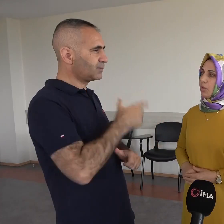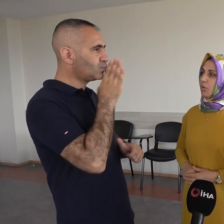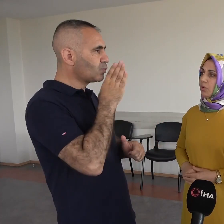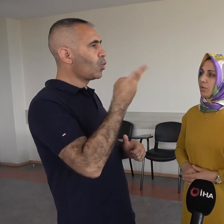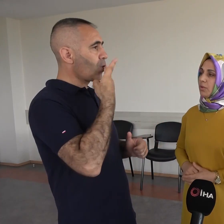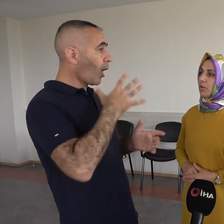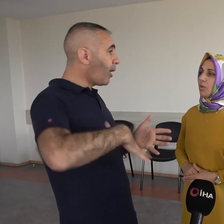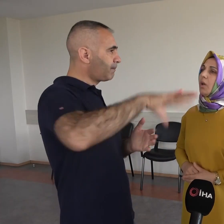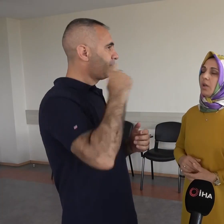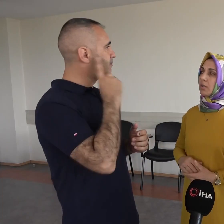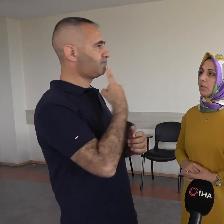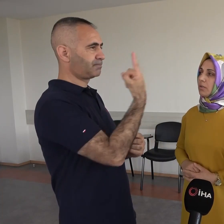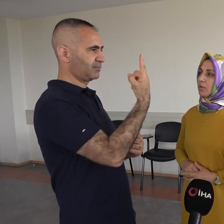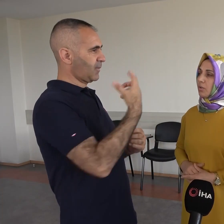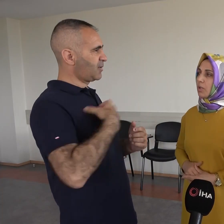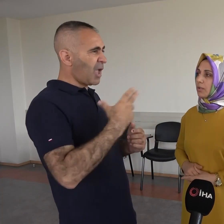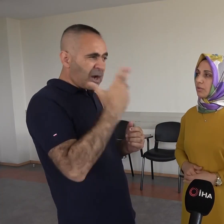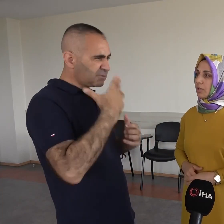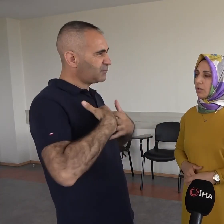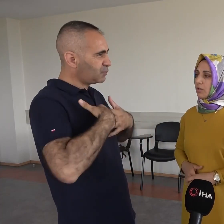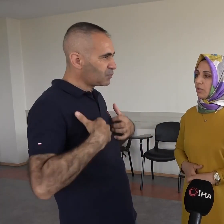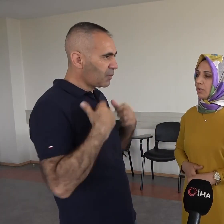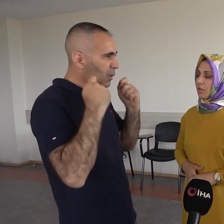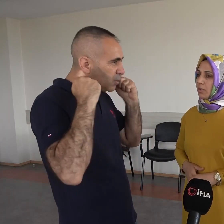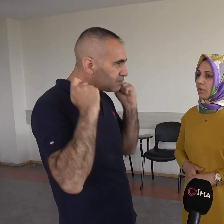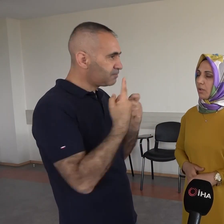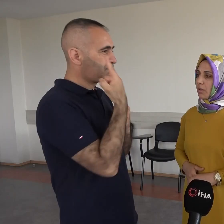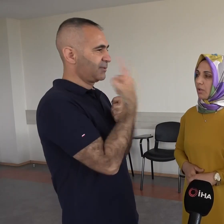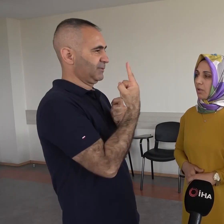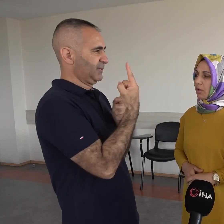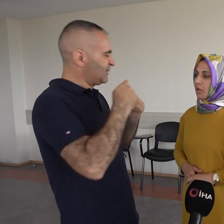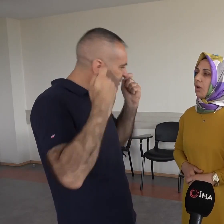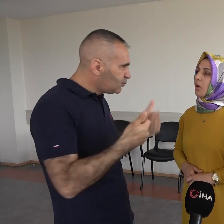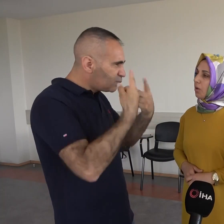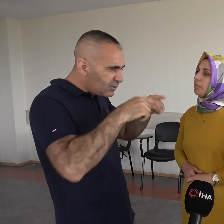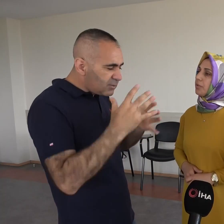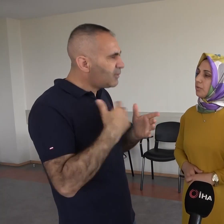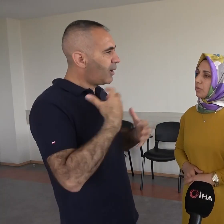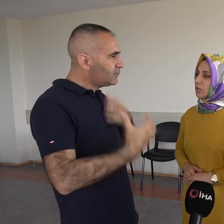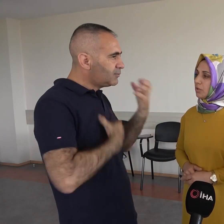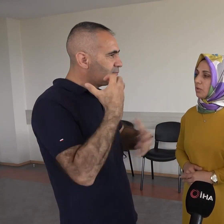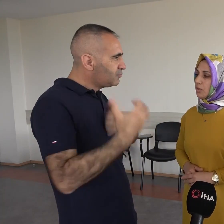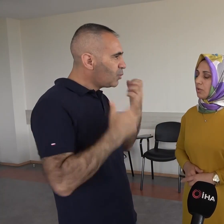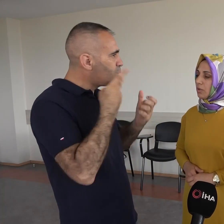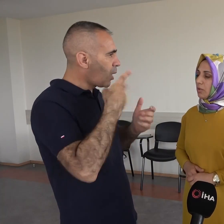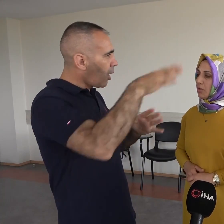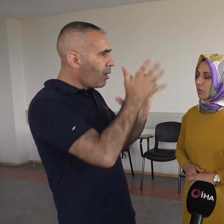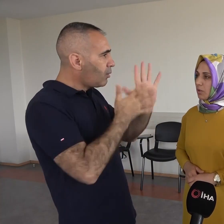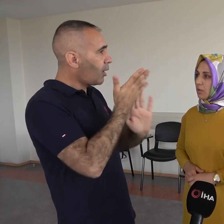Kocadır yine. Kocadır. Bir tek işitmeyle verdim diyor. Çok uğraştım, çok çalıştım, çok zorlandım.